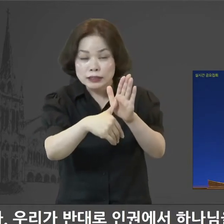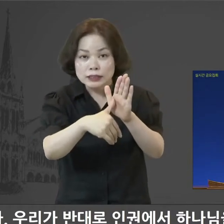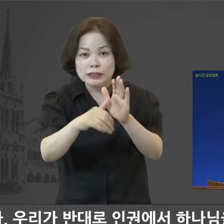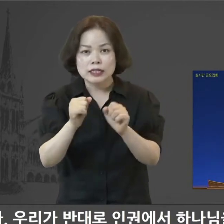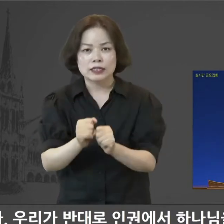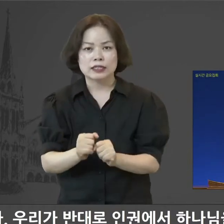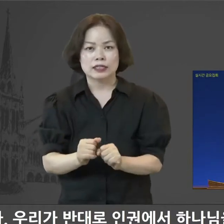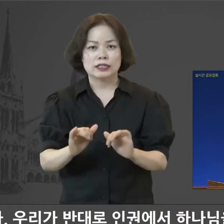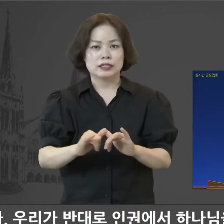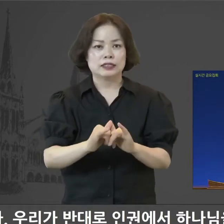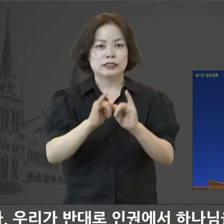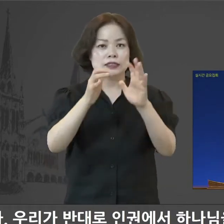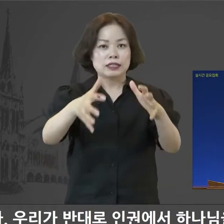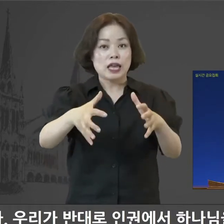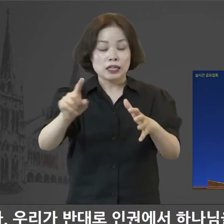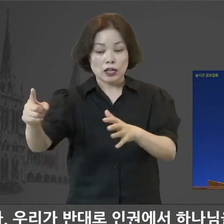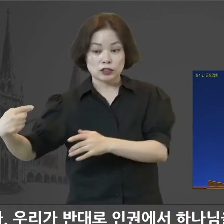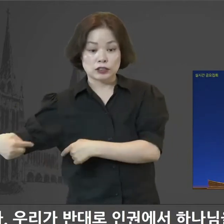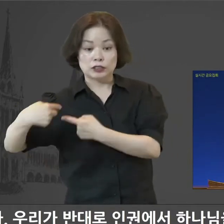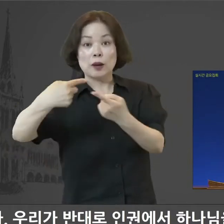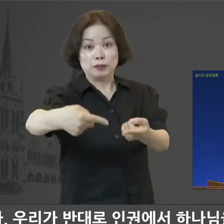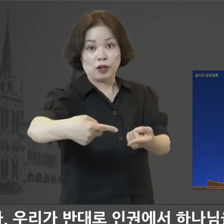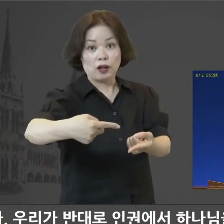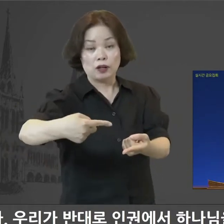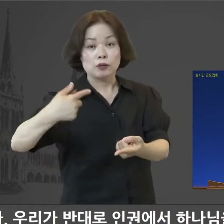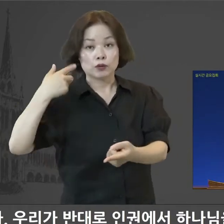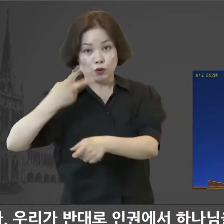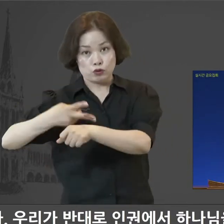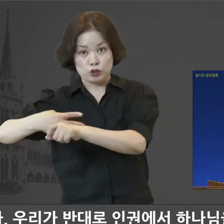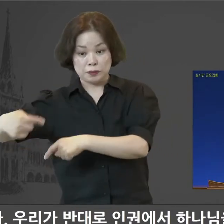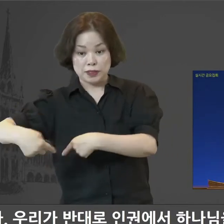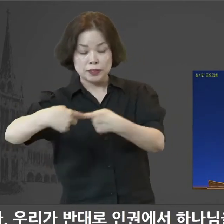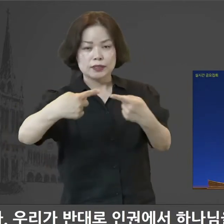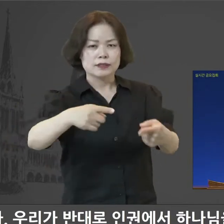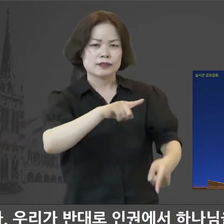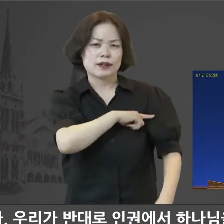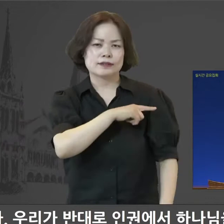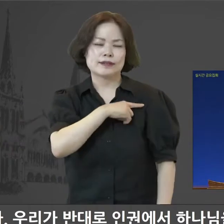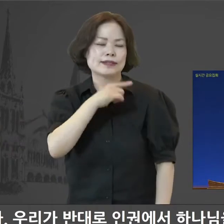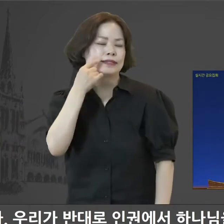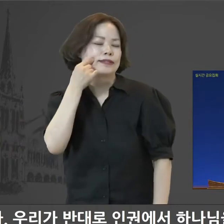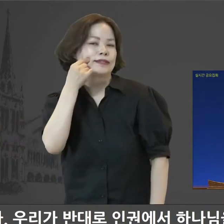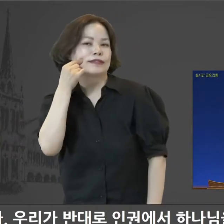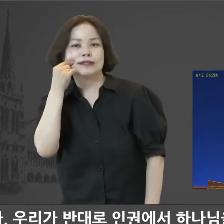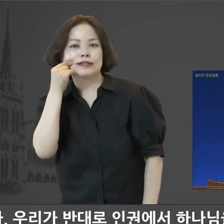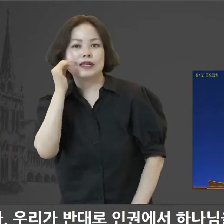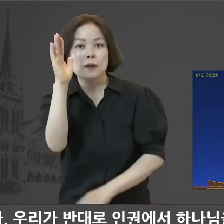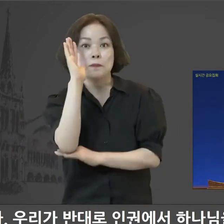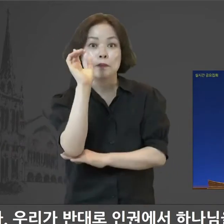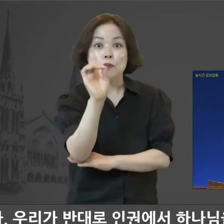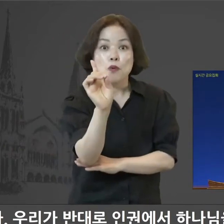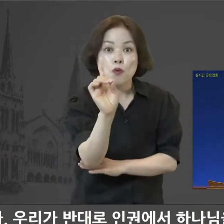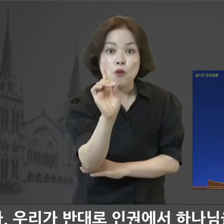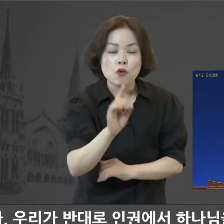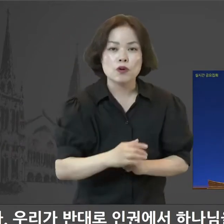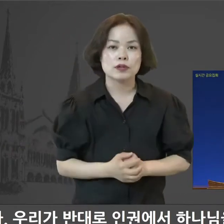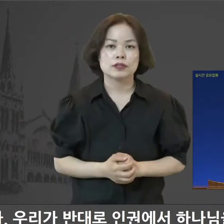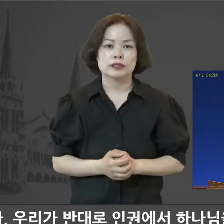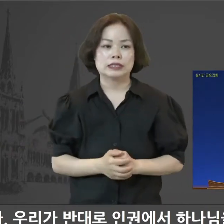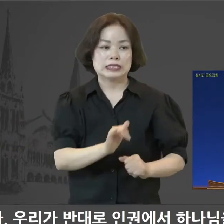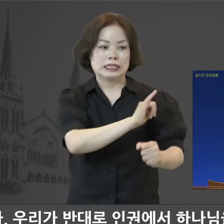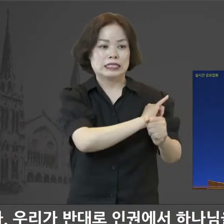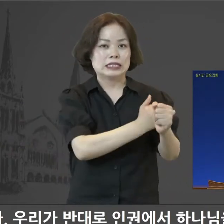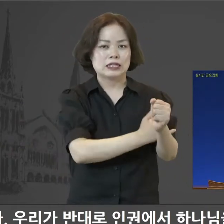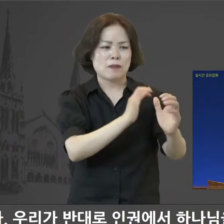세계 법철학회 발표자로 참여했는데 거기서 가장 인기를 끈 강연이 뭐였냐면